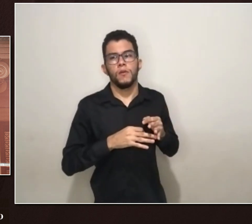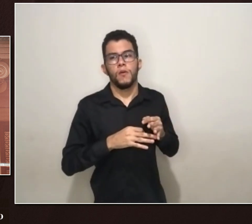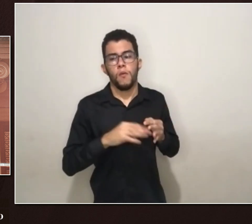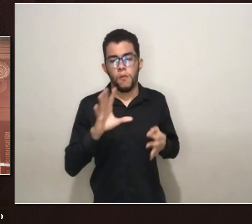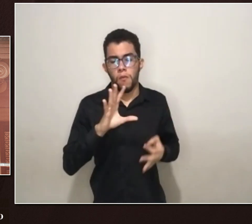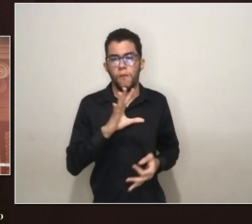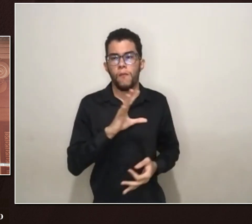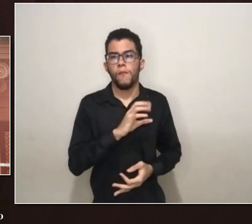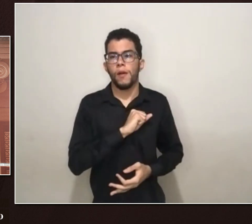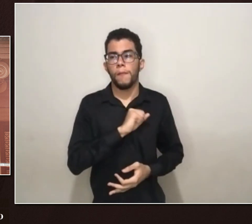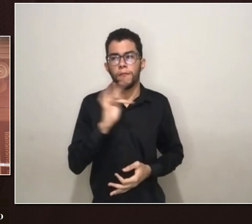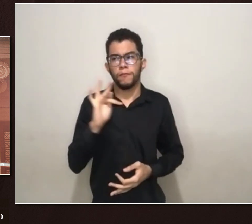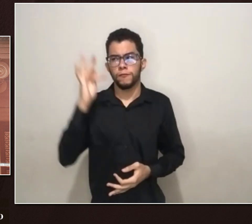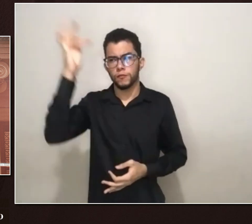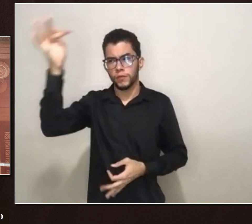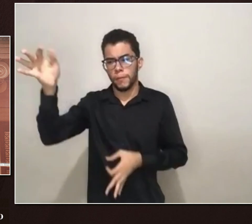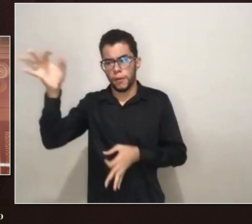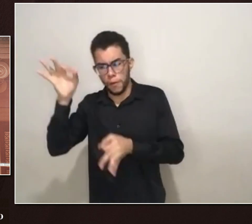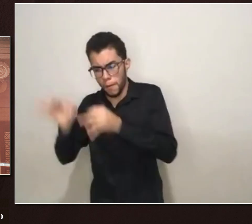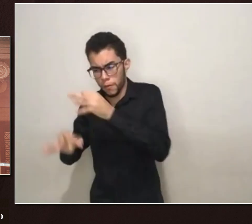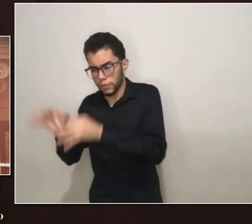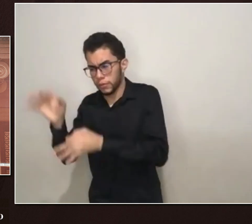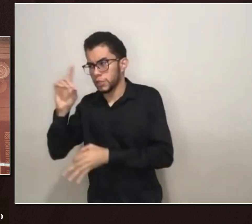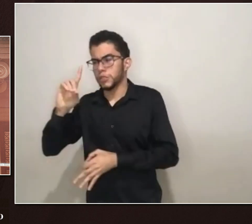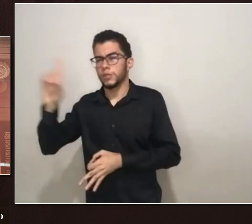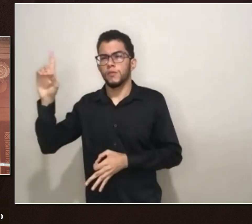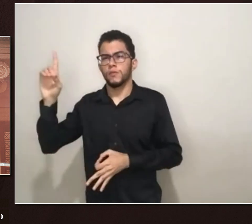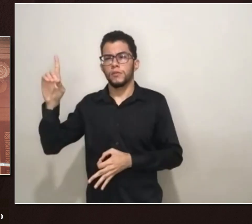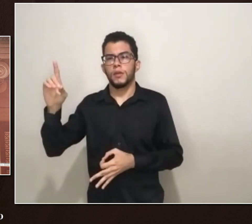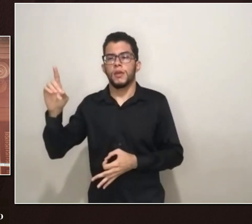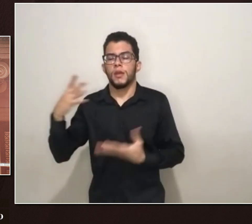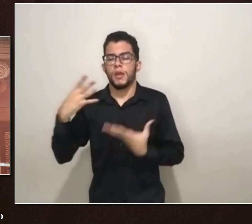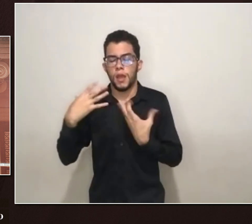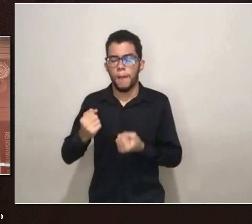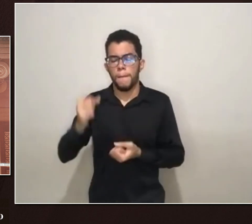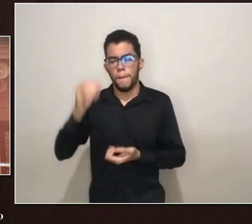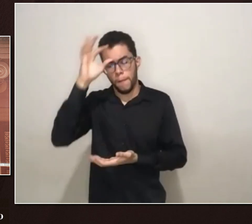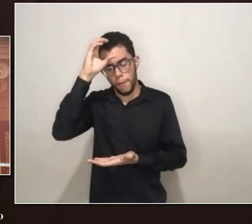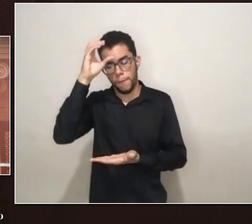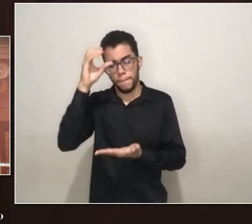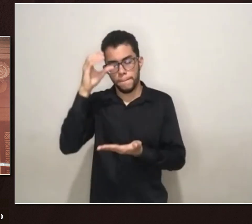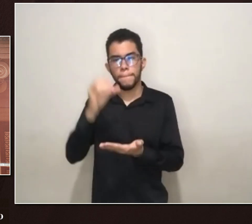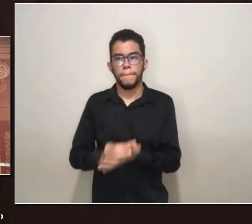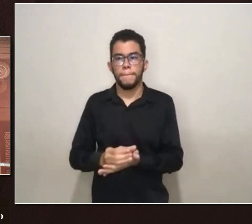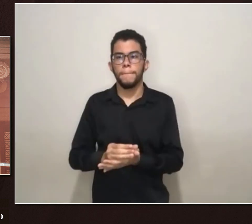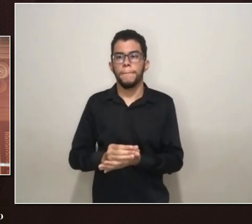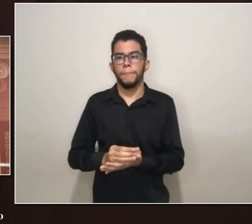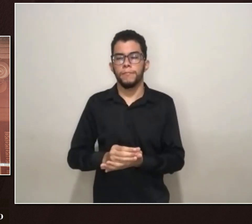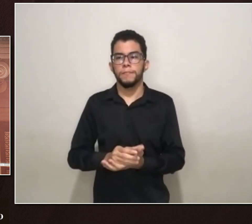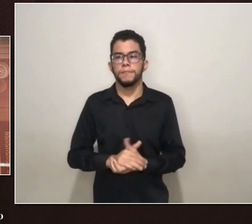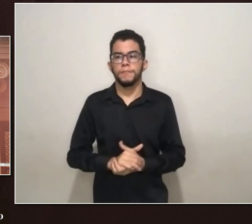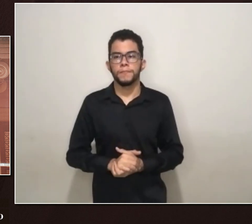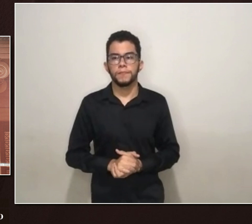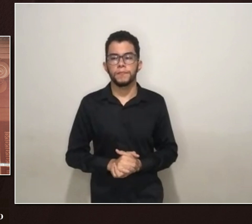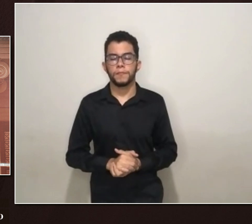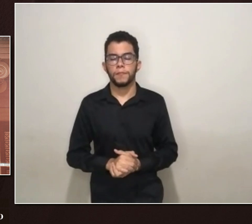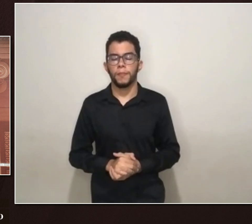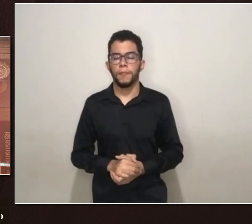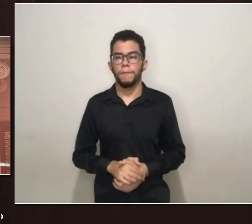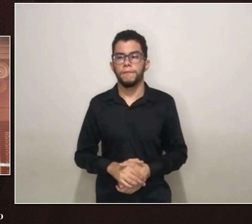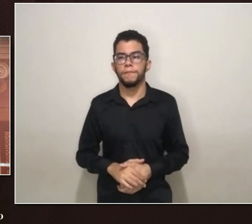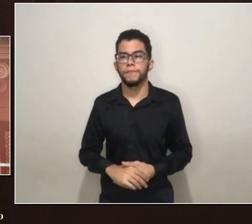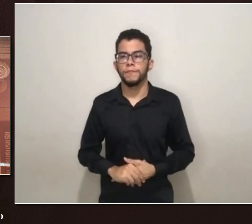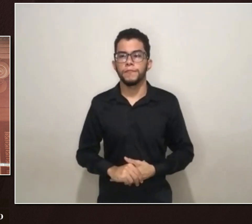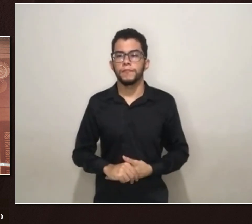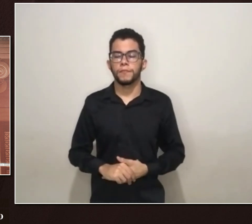mantenhamos confiança, pois segundo ele é, também nós somos neste mundo. Nós